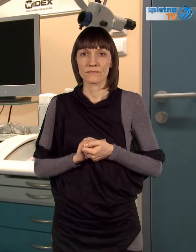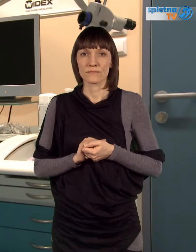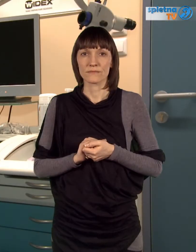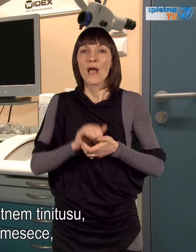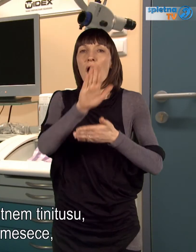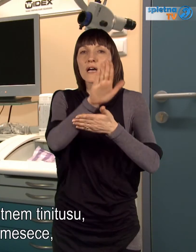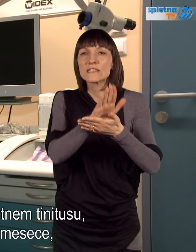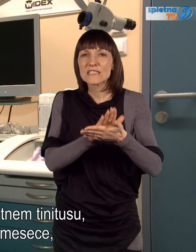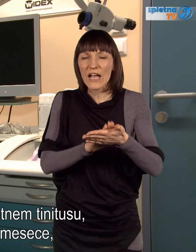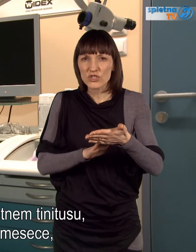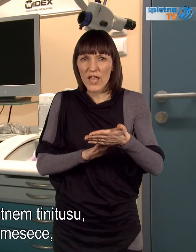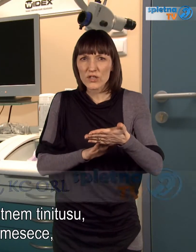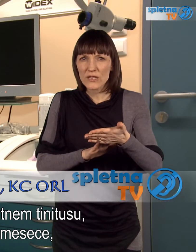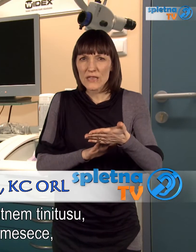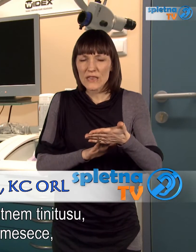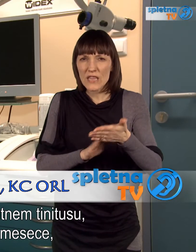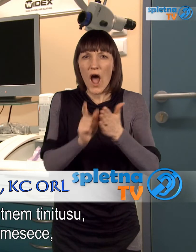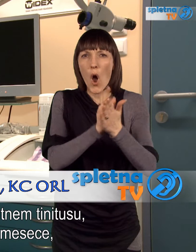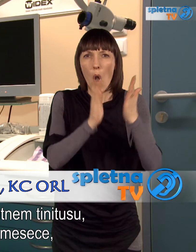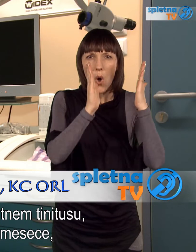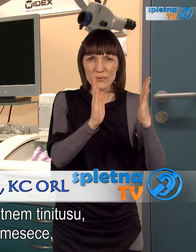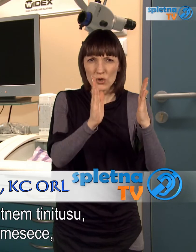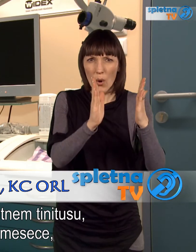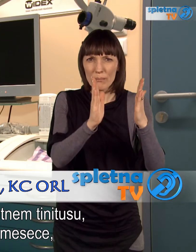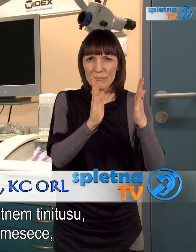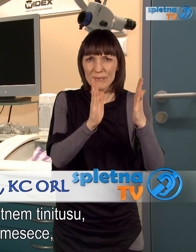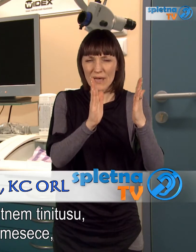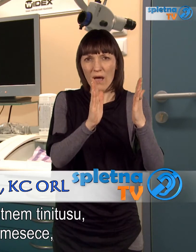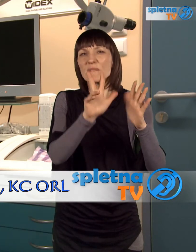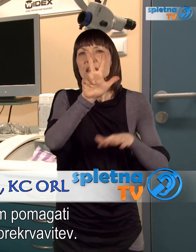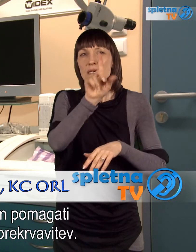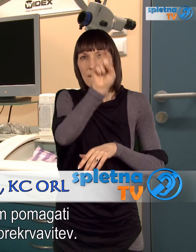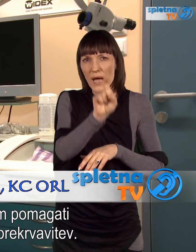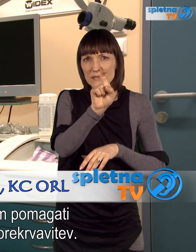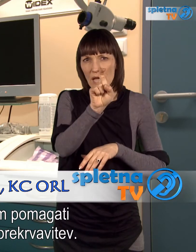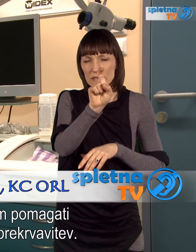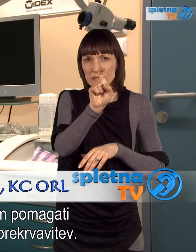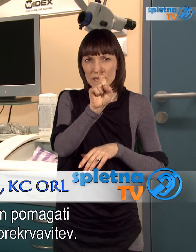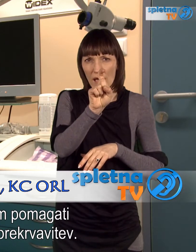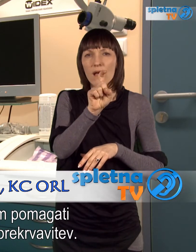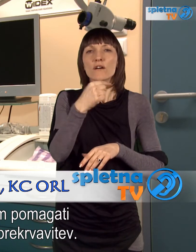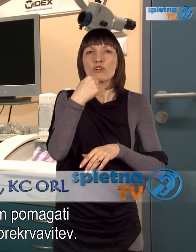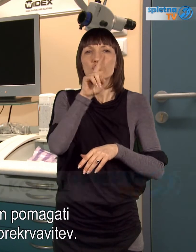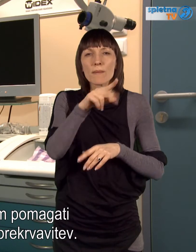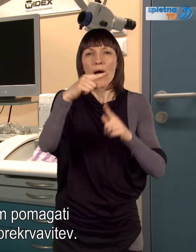V začetnih fazah pri akutnem tinitusu, ki traja manj kot 3 mesece, poskušamo pacientom pomagati